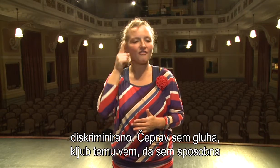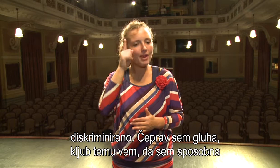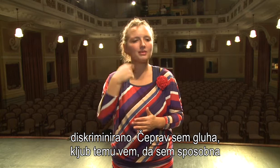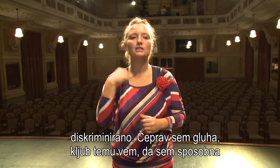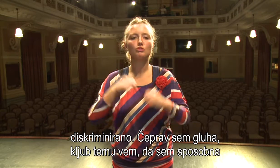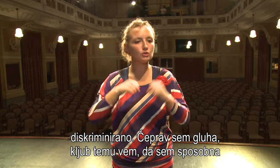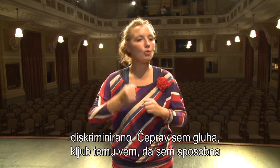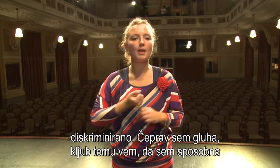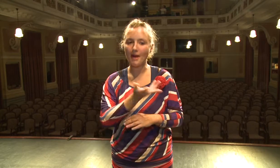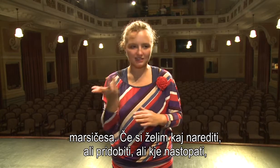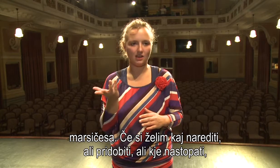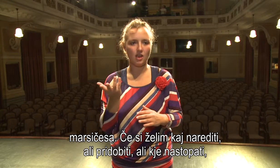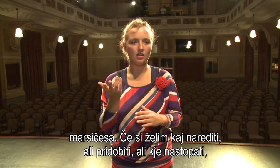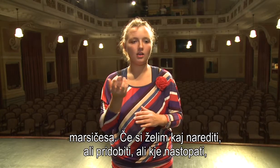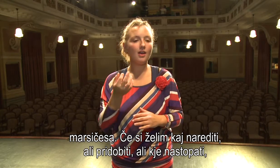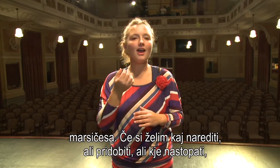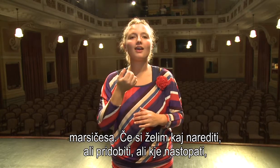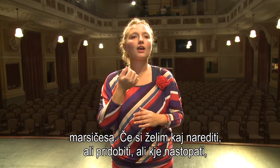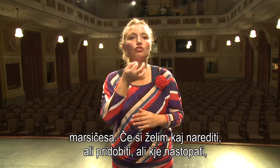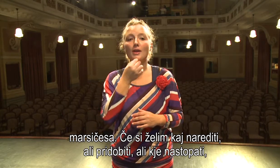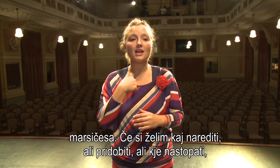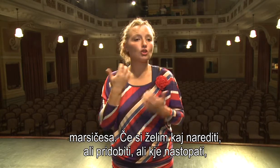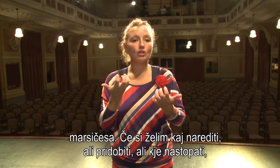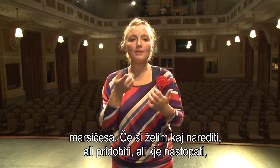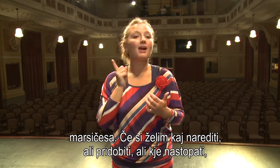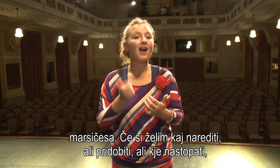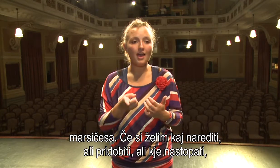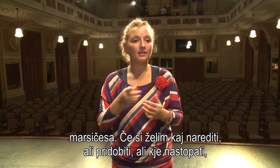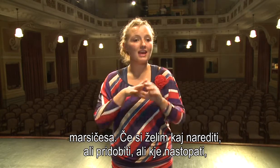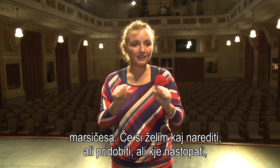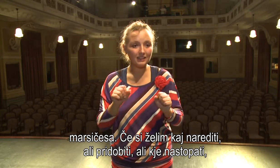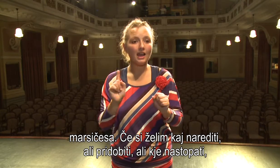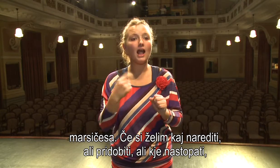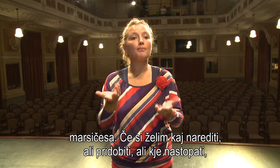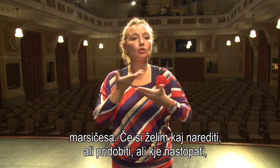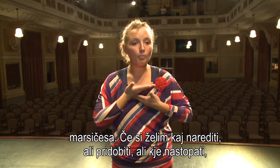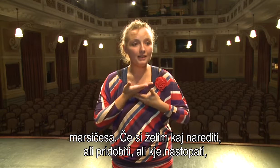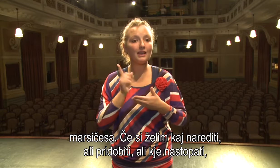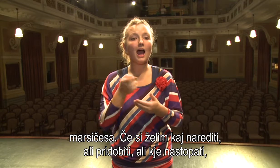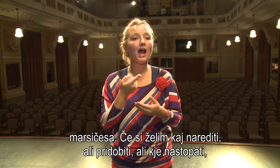vem, da sem sposobna marsikaj. Če jaz želim kaj narediti ali pridobiti ali